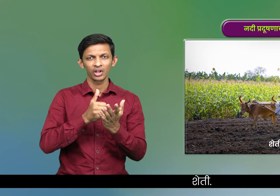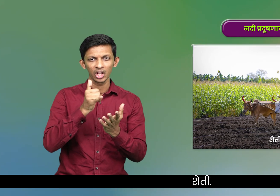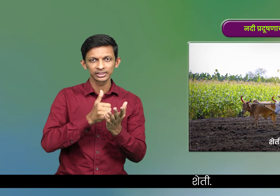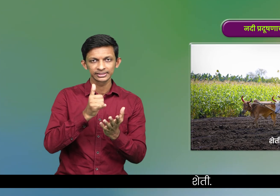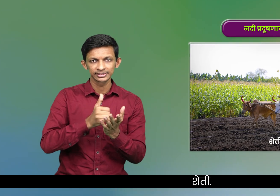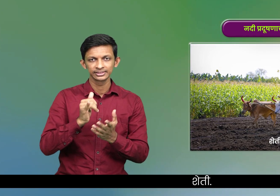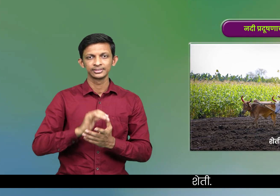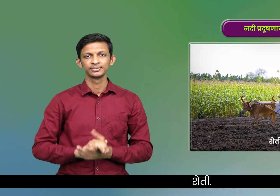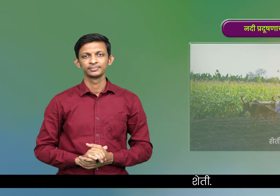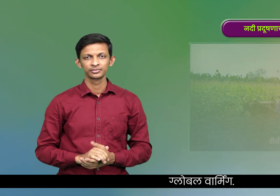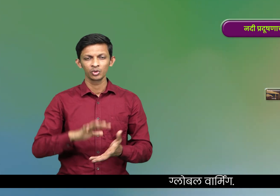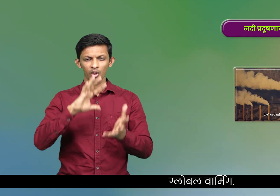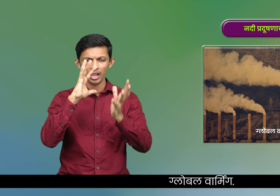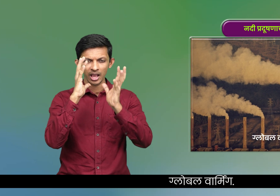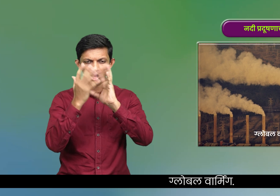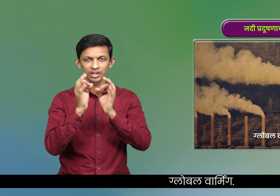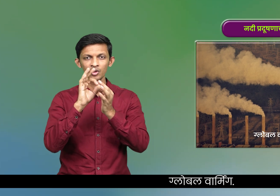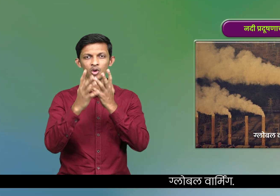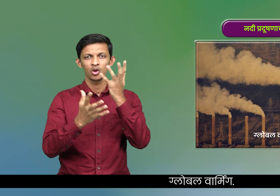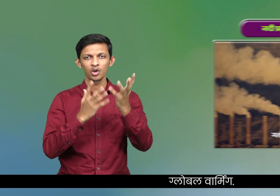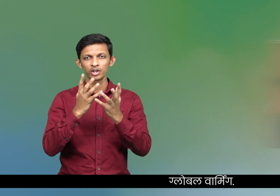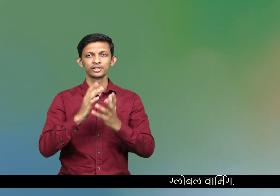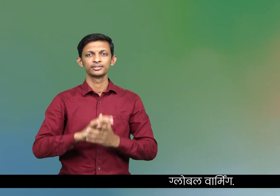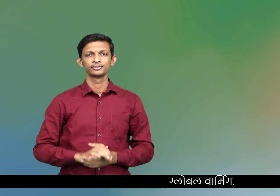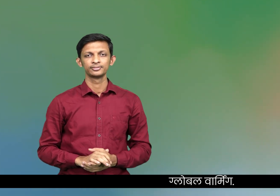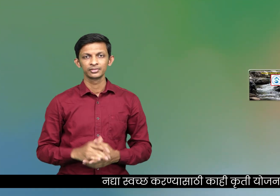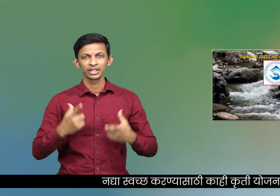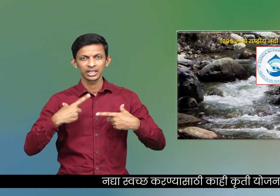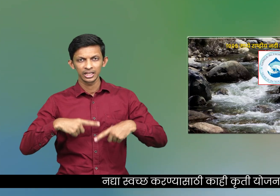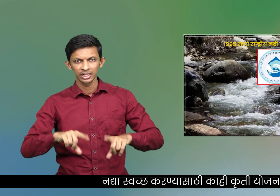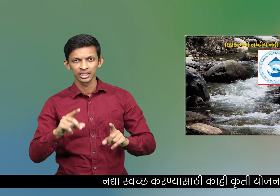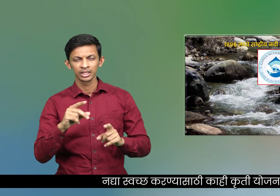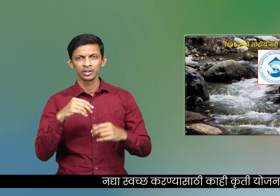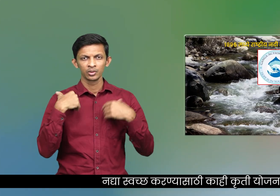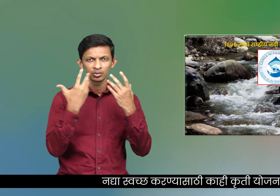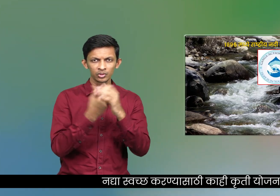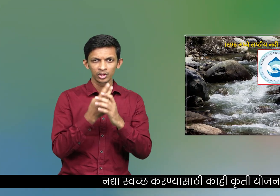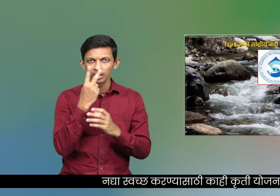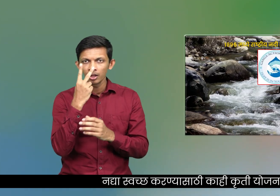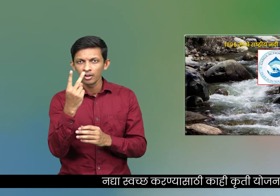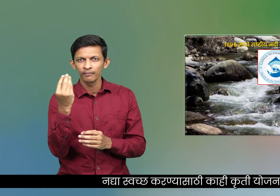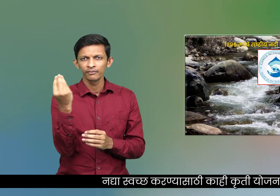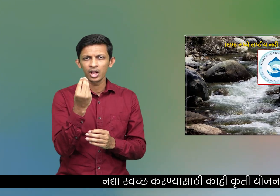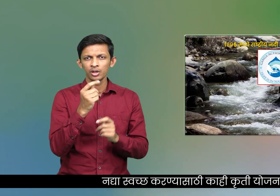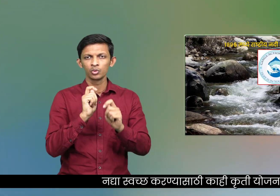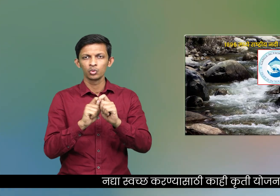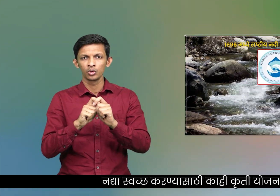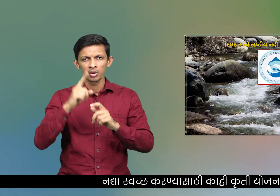शेती आणि ग्लोबल वॉर्मिंग. नद्या स्वच्छ करण्यासाठी काही कृती योजना पाहू.